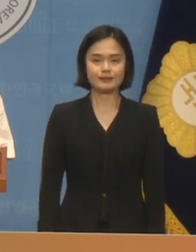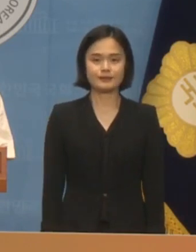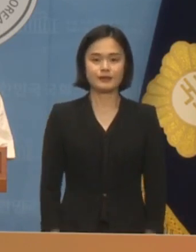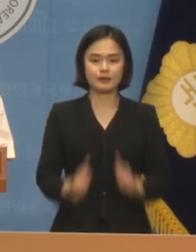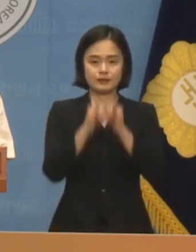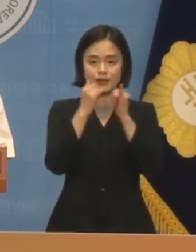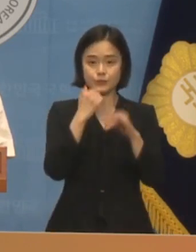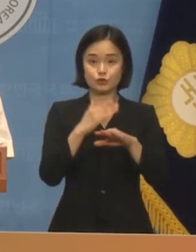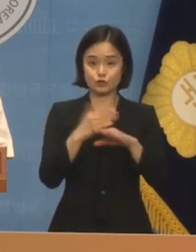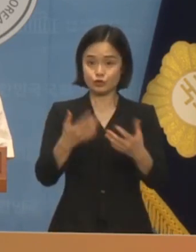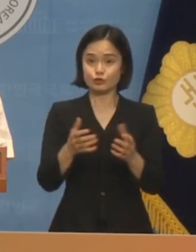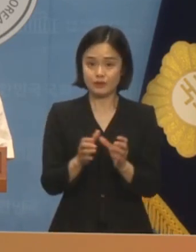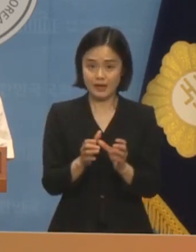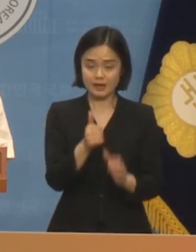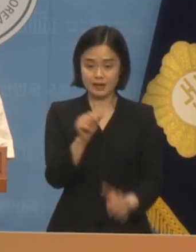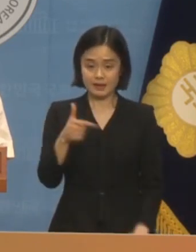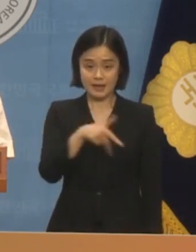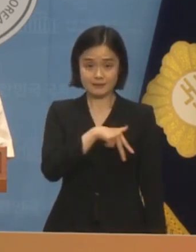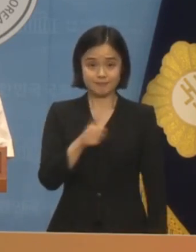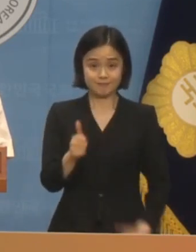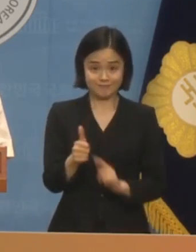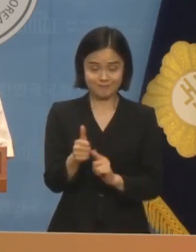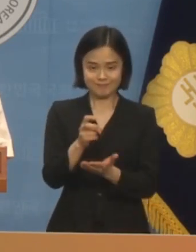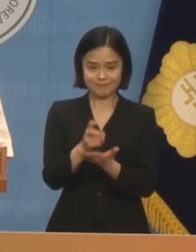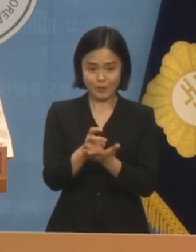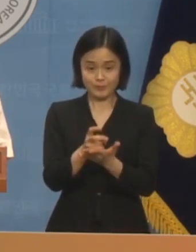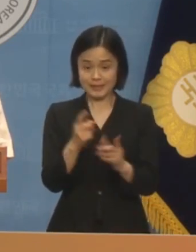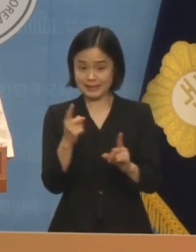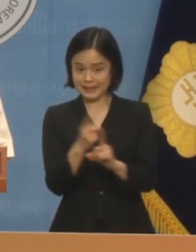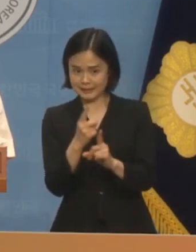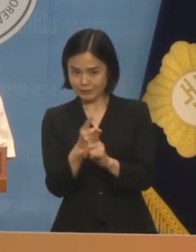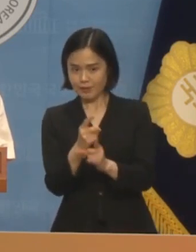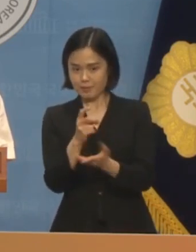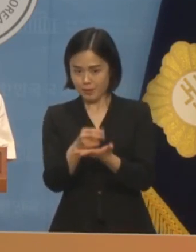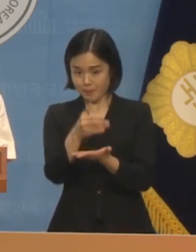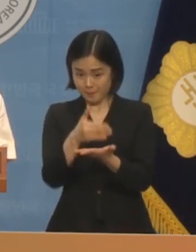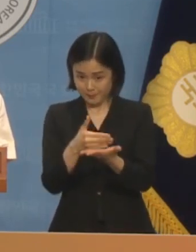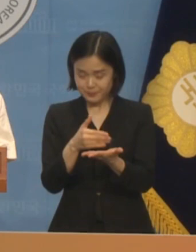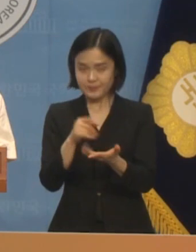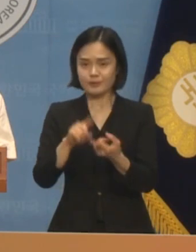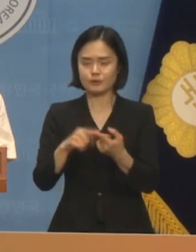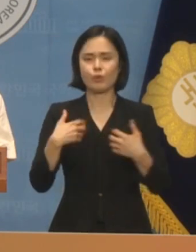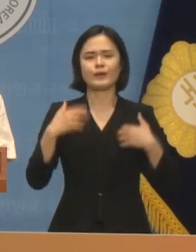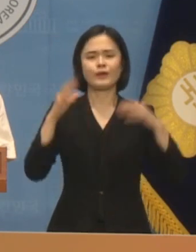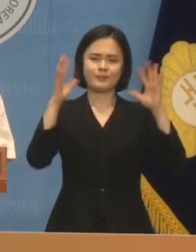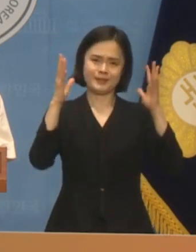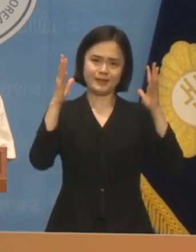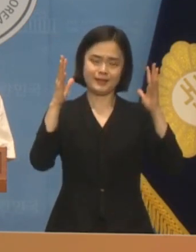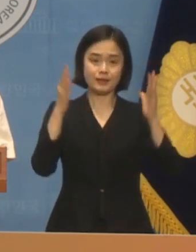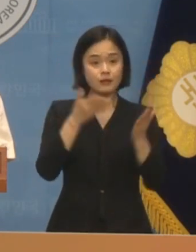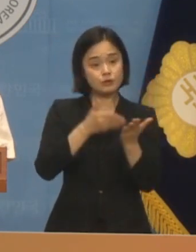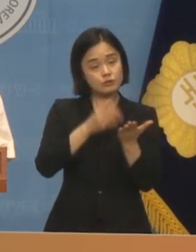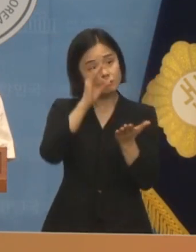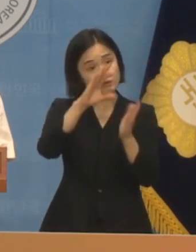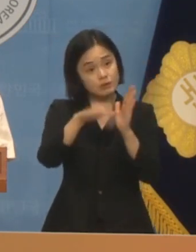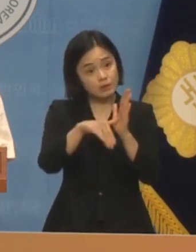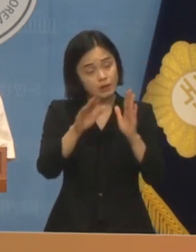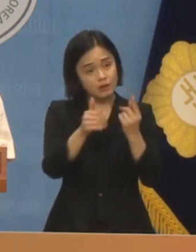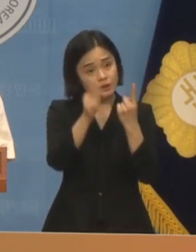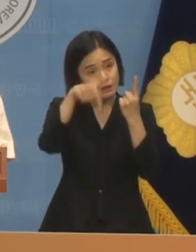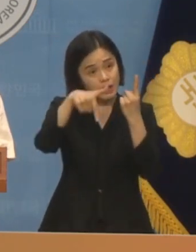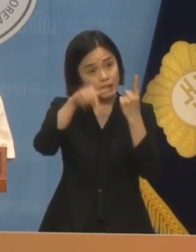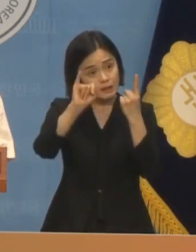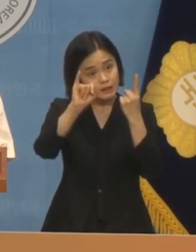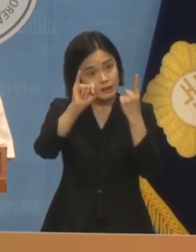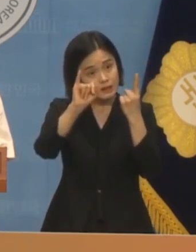한창민 의원님의 해당 개정안 발의를 적극 환영합니다. 뉴스를 보니 올해 2학기 개강을 앞두고 몇몇